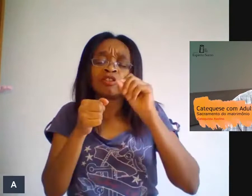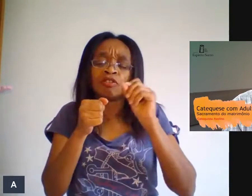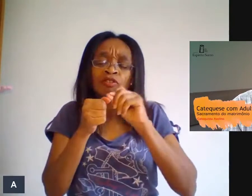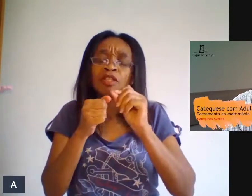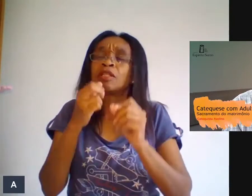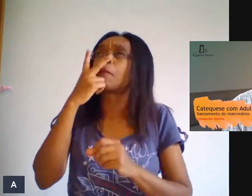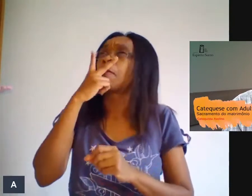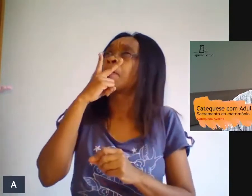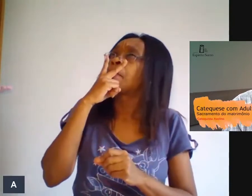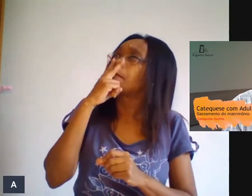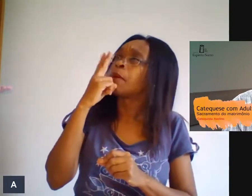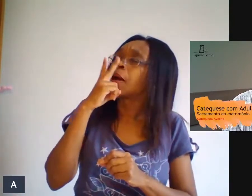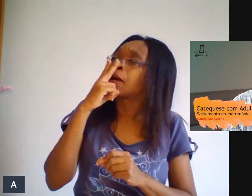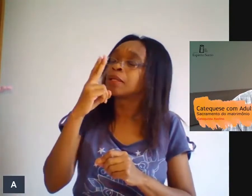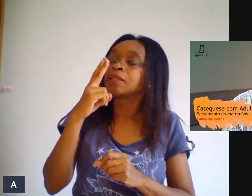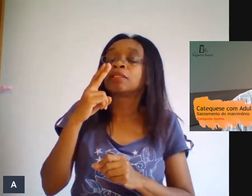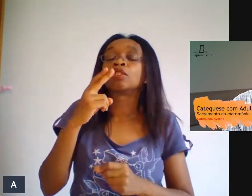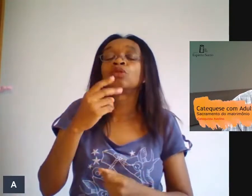Deus os abençoou.